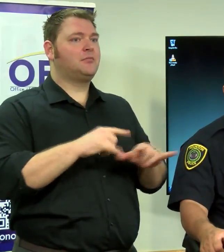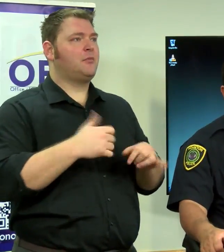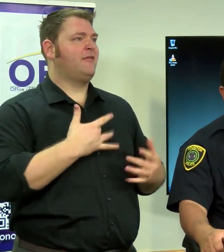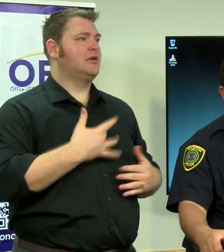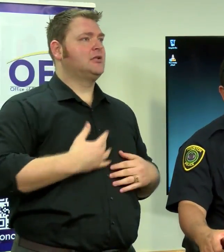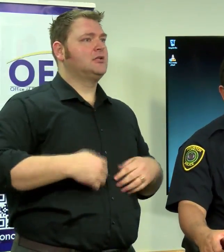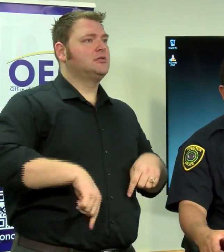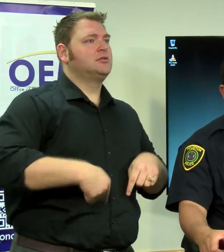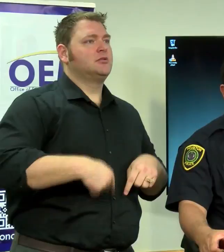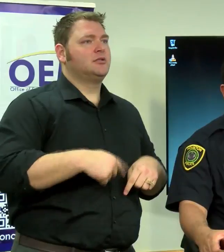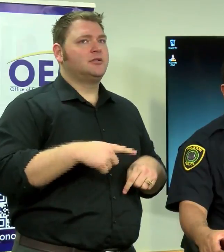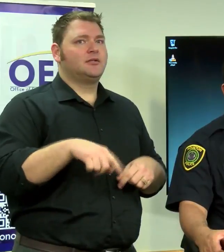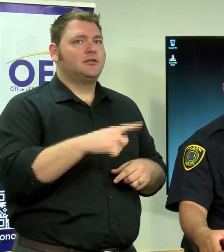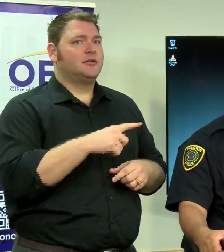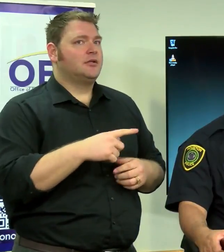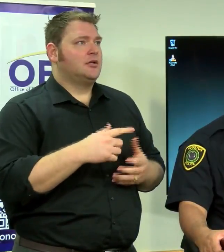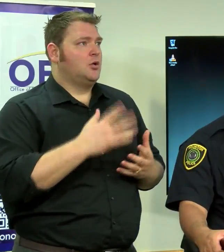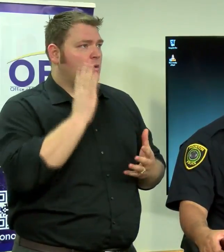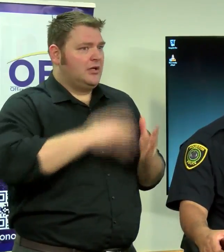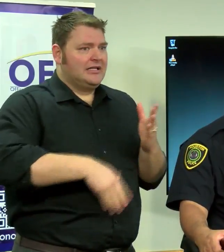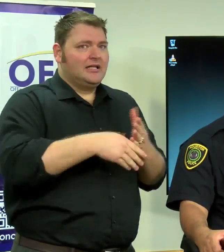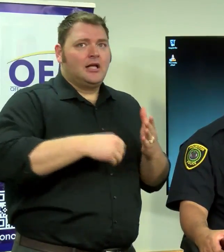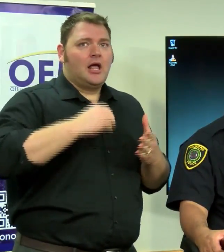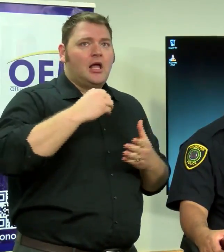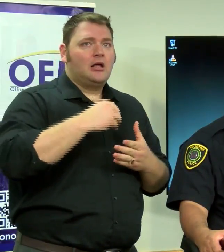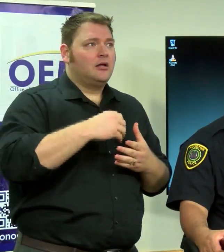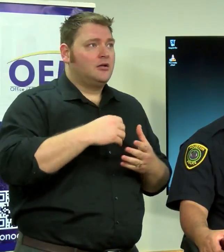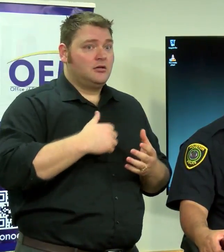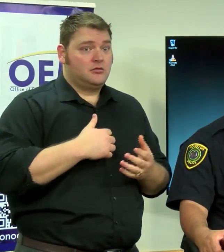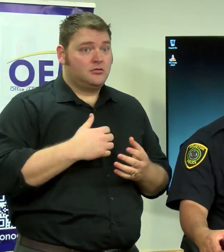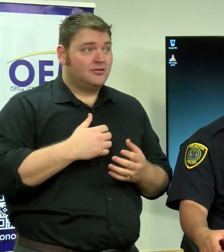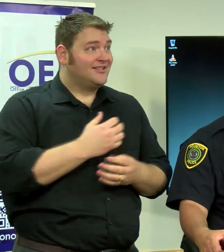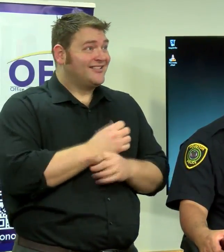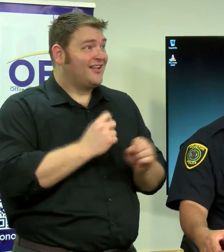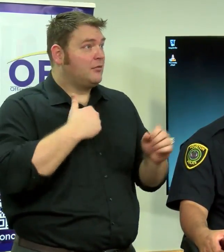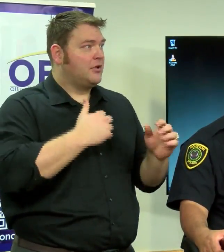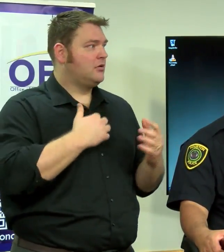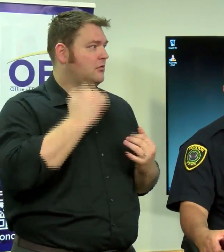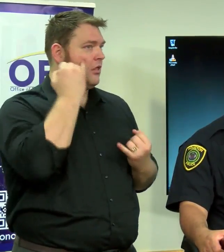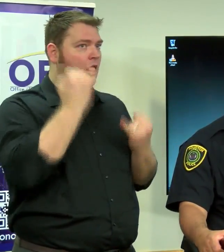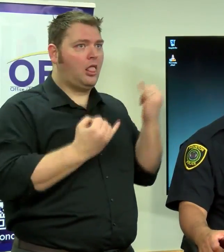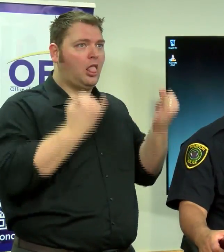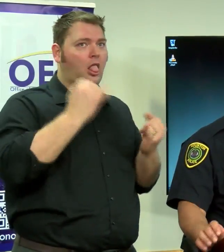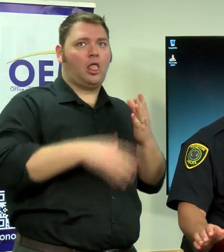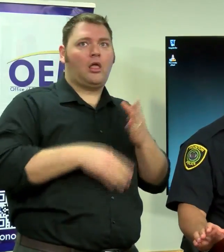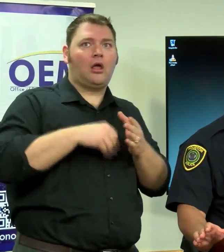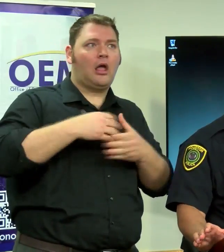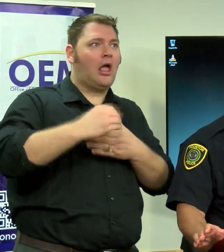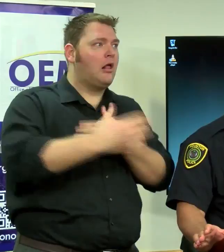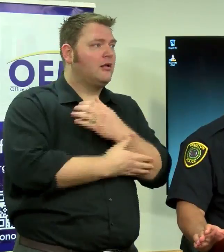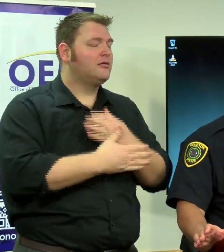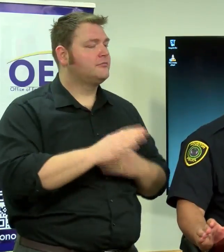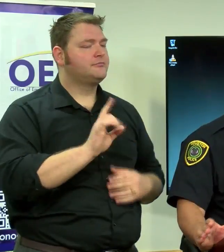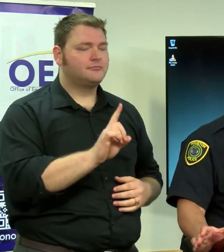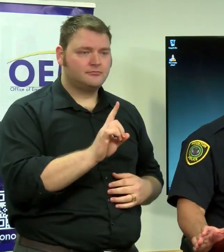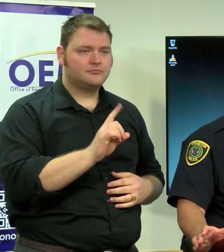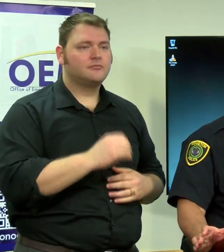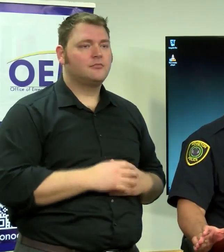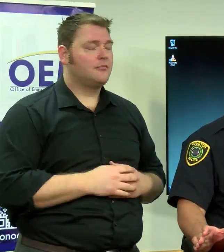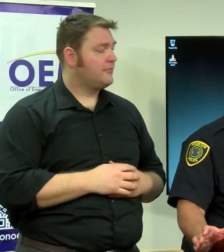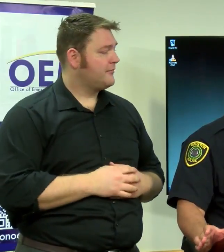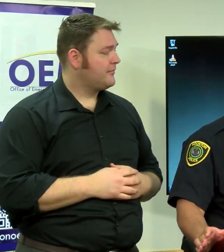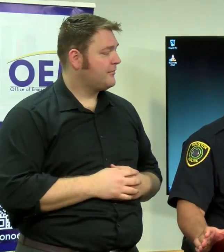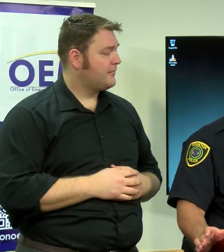de que quizás no van a poder salir bien salvados con la pregunta esa de ¿tienen papeles o no? Mire, para pensar, la